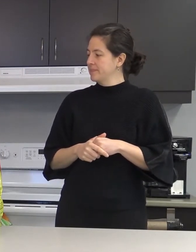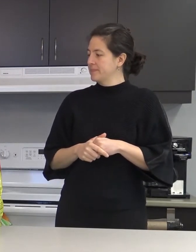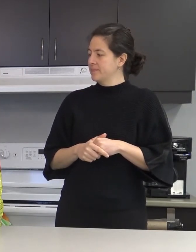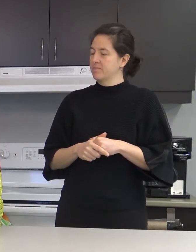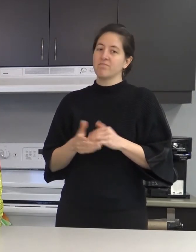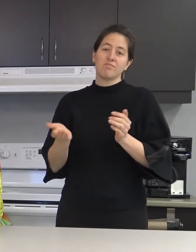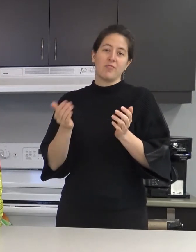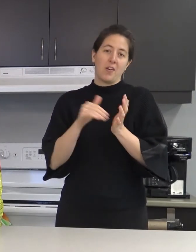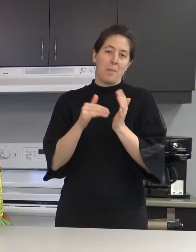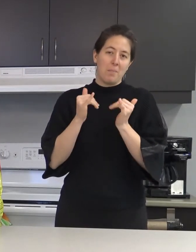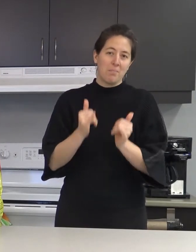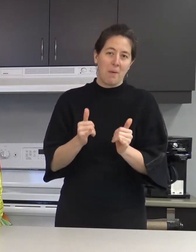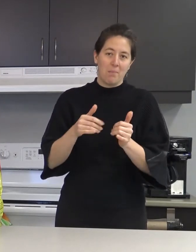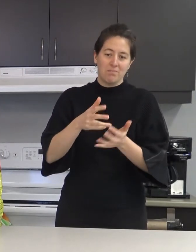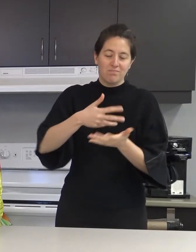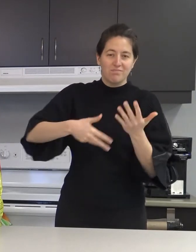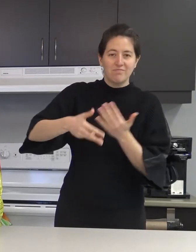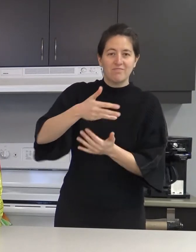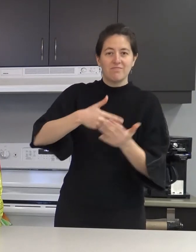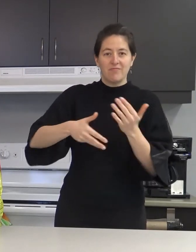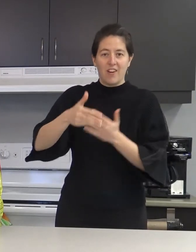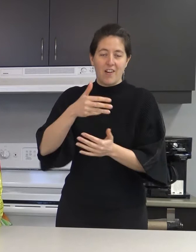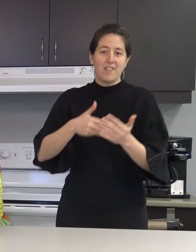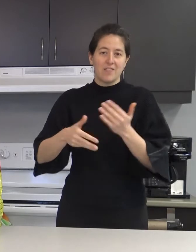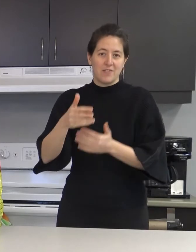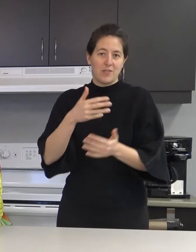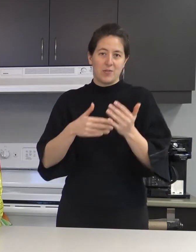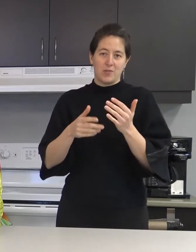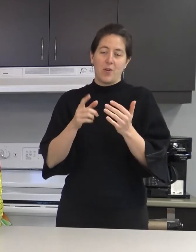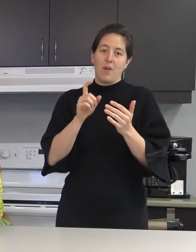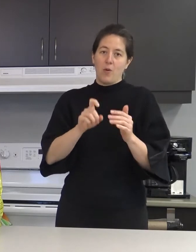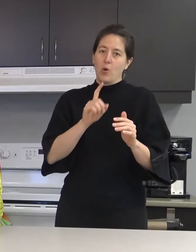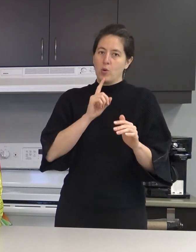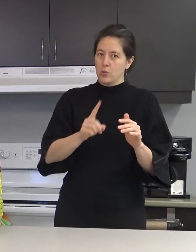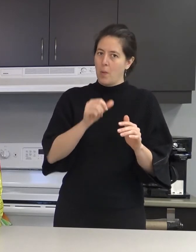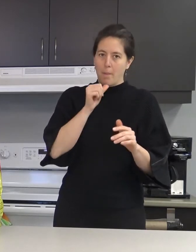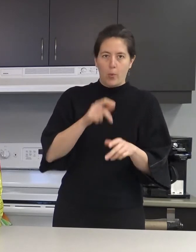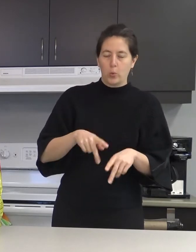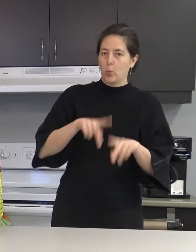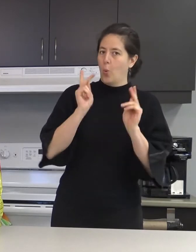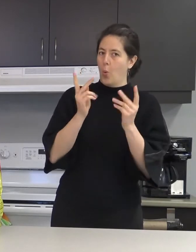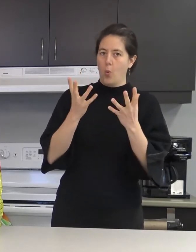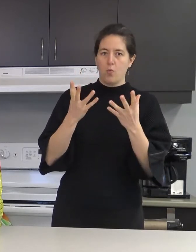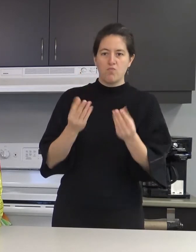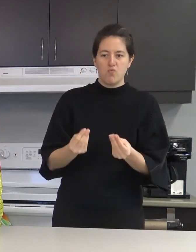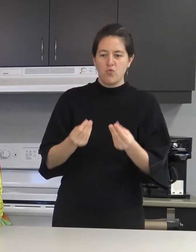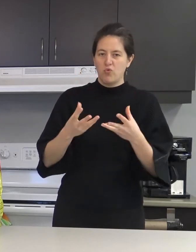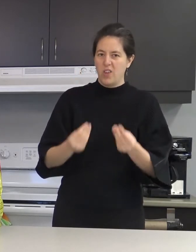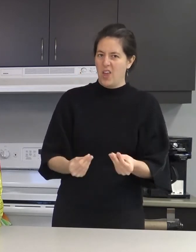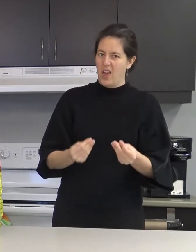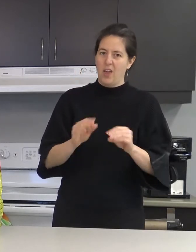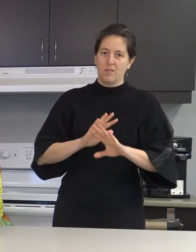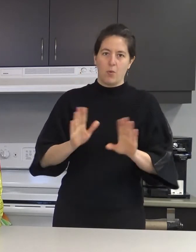Puis, encore une fois, on veut s'assurer que c'est pas trop mouillé.